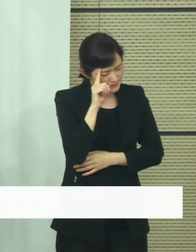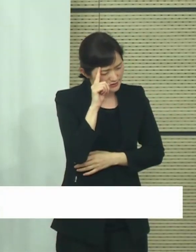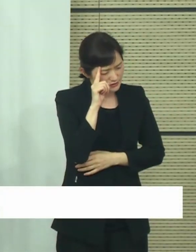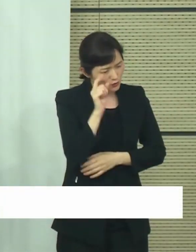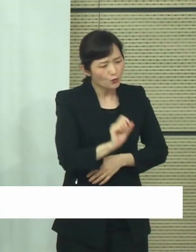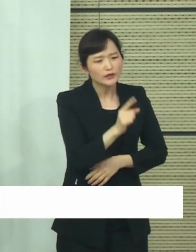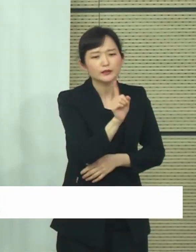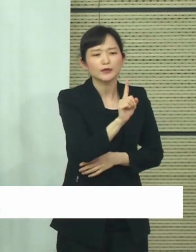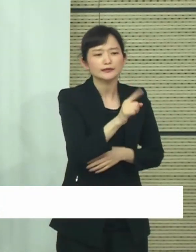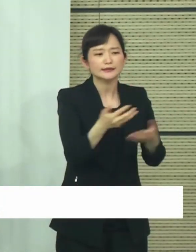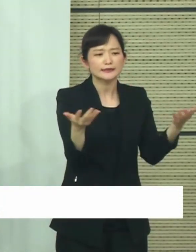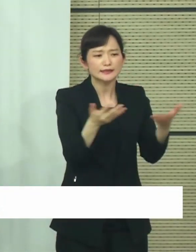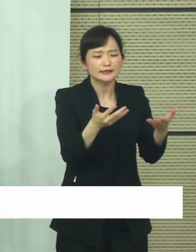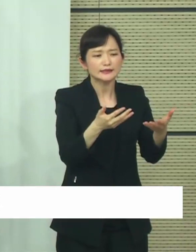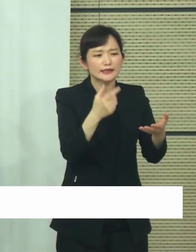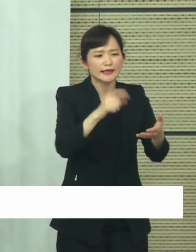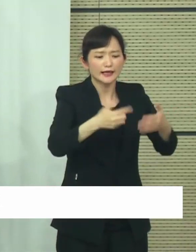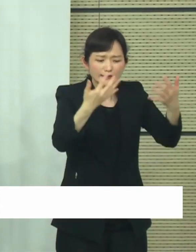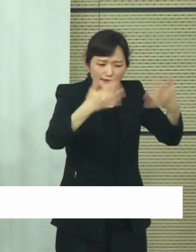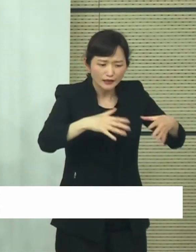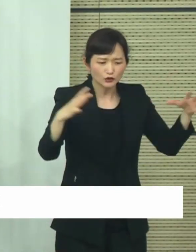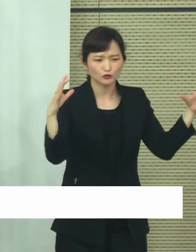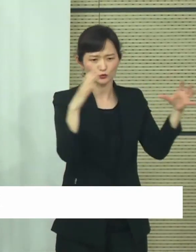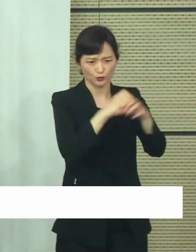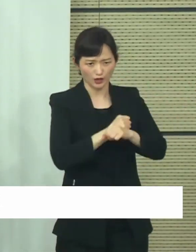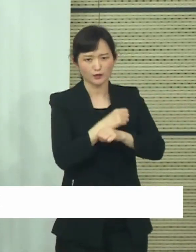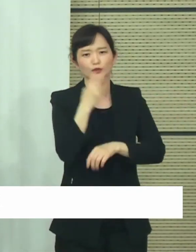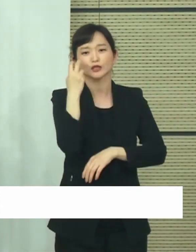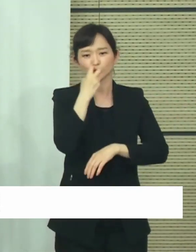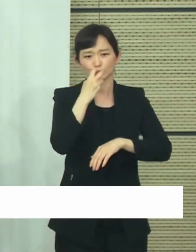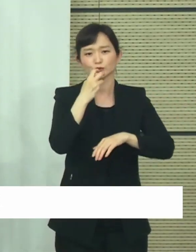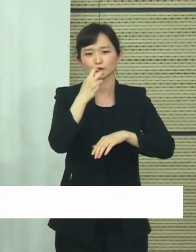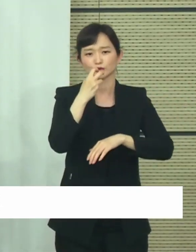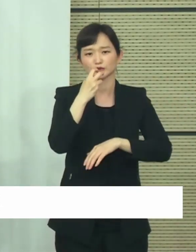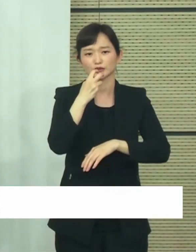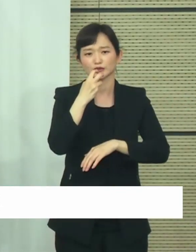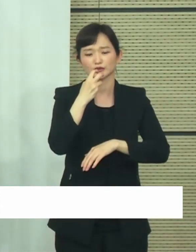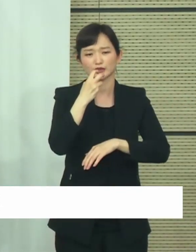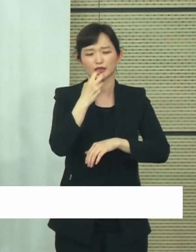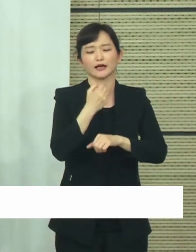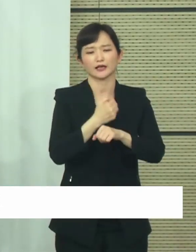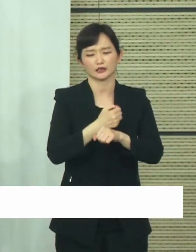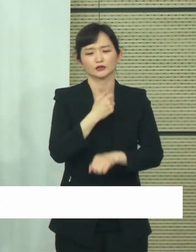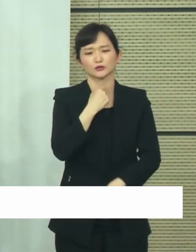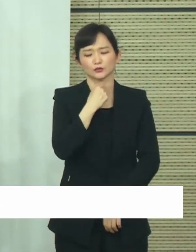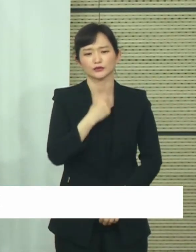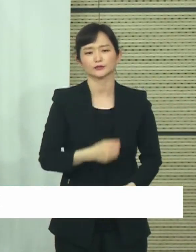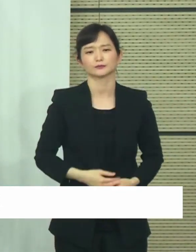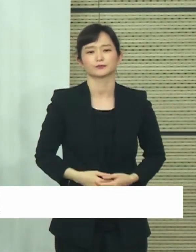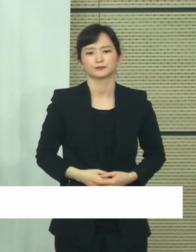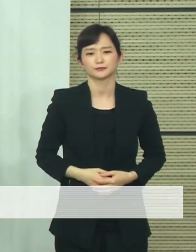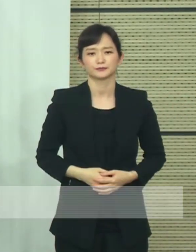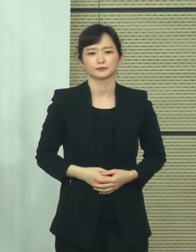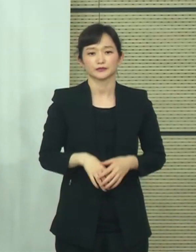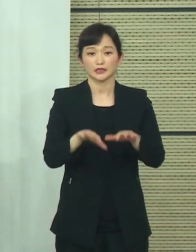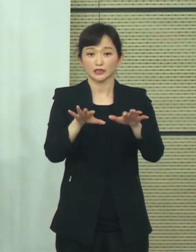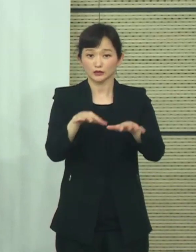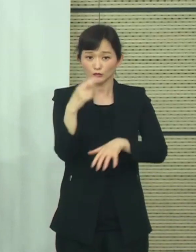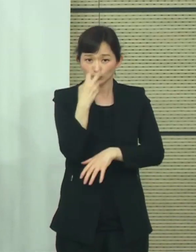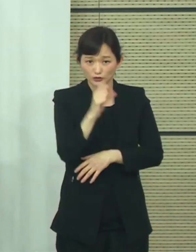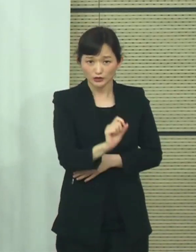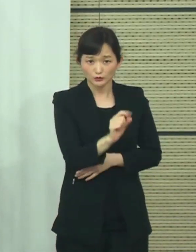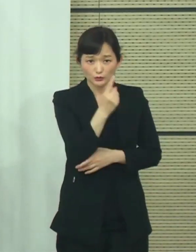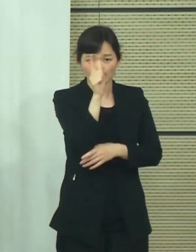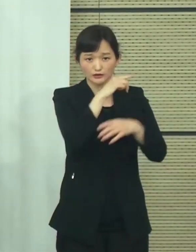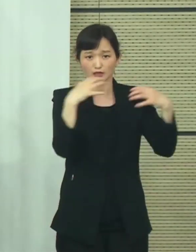요인 업무 강도 등에 대해 종합적으로 조사 를 하고자 합니다 이번 조사를 통해